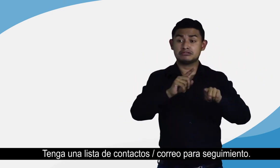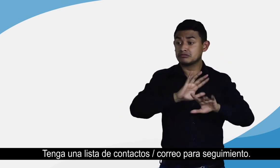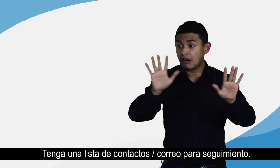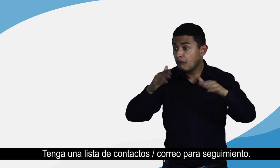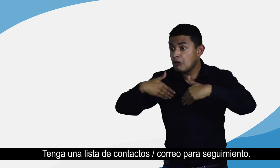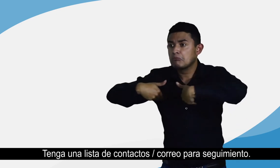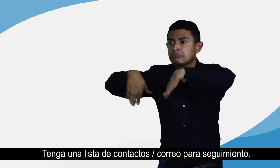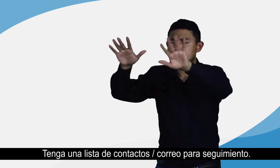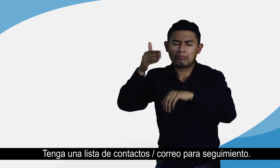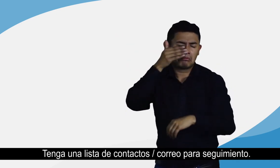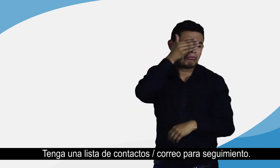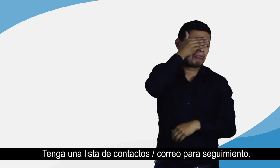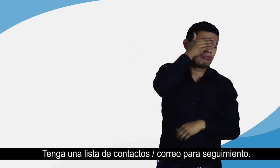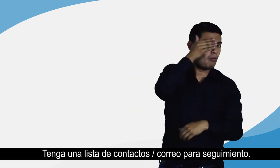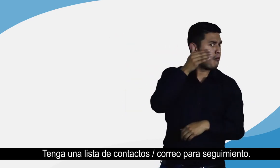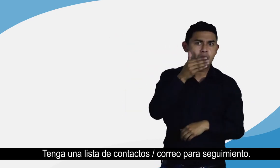contactos, correos para seguimiento.